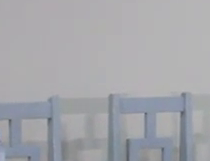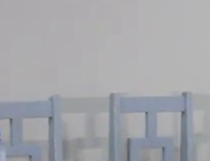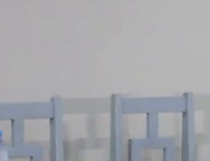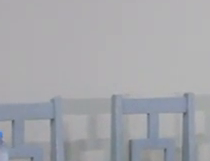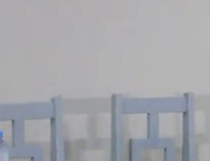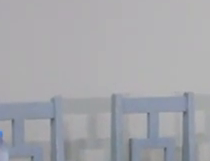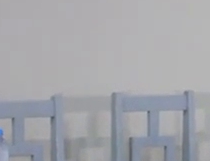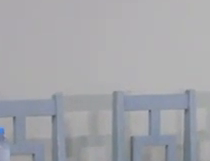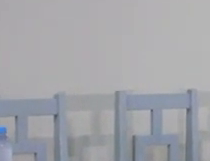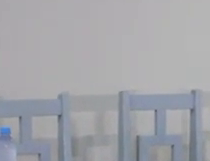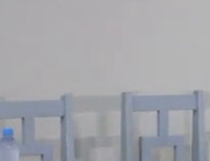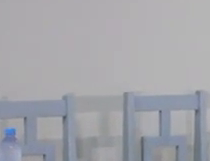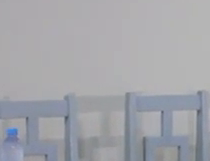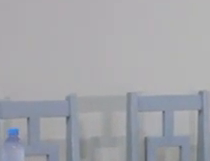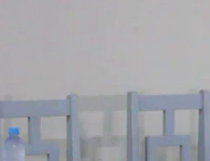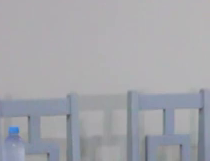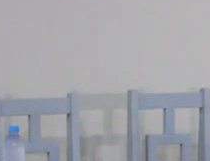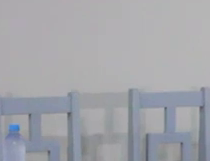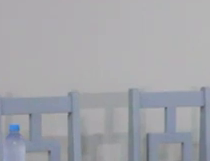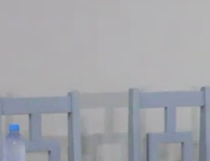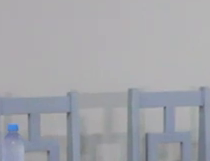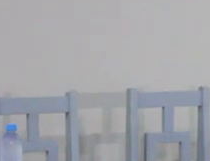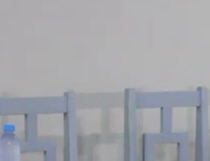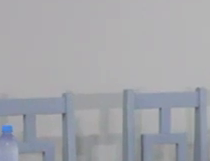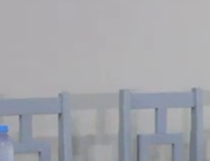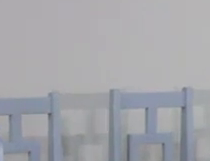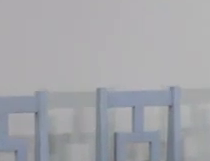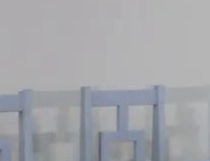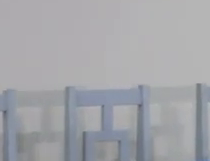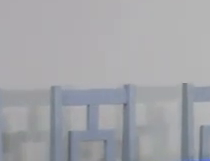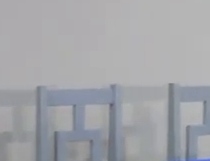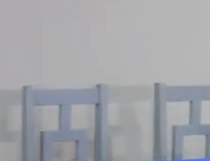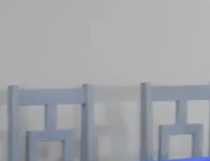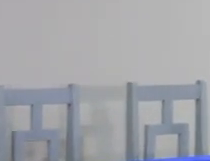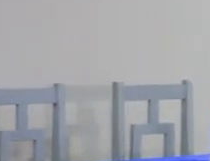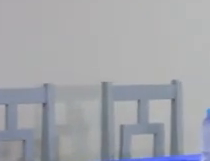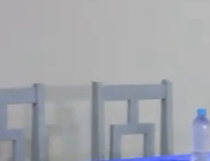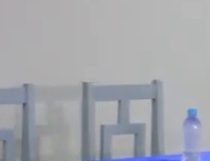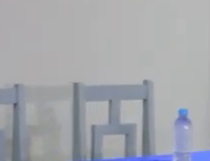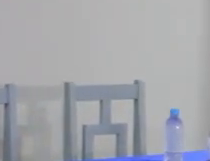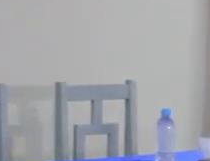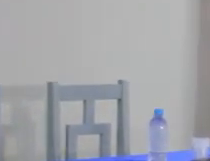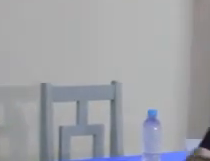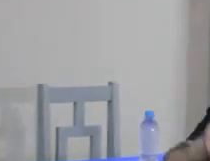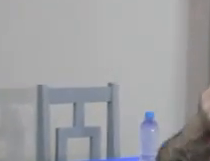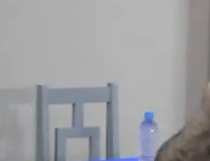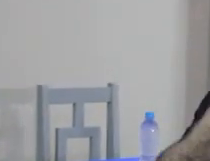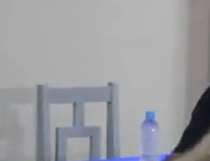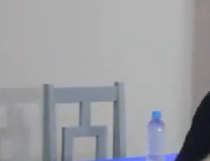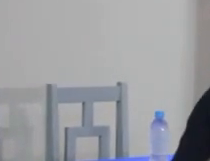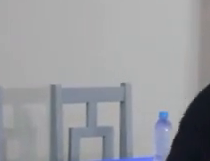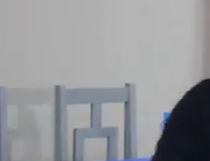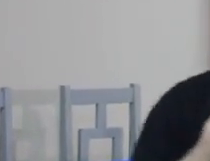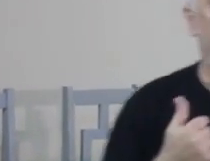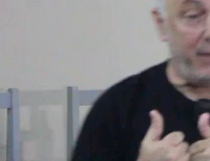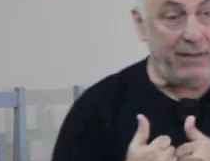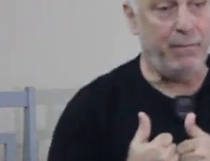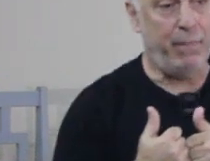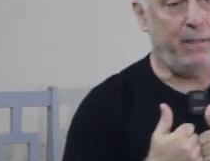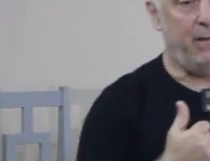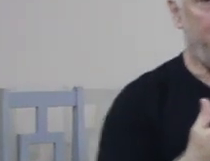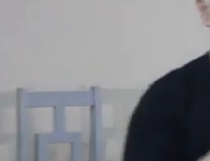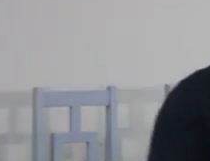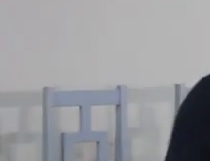Arthur Oscar? Krieger Passos. O Passos, que era da Telepar e era da SEAP, tinha ido à